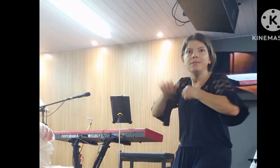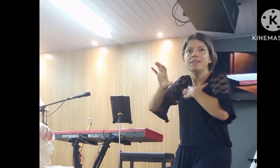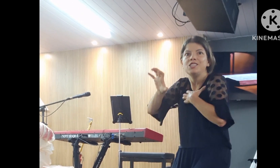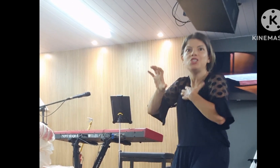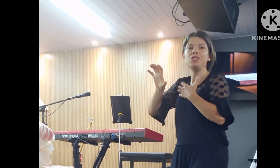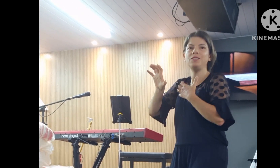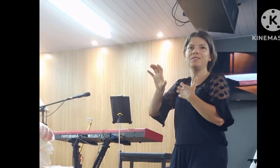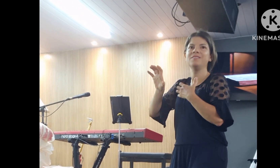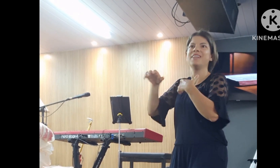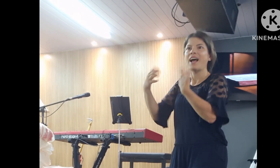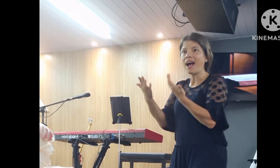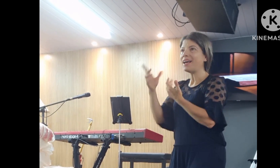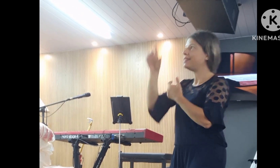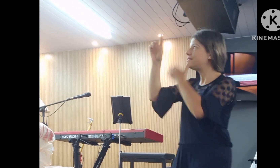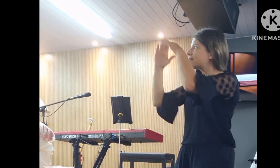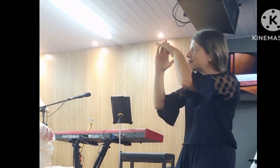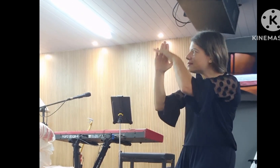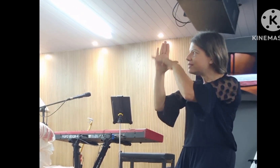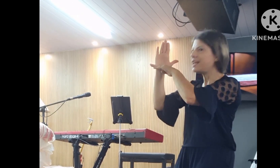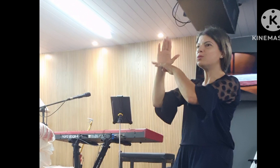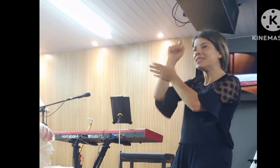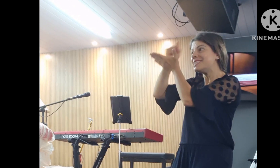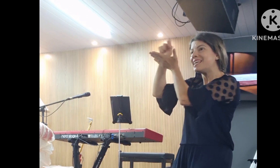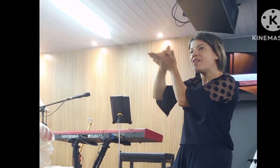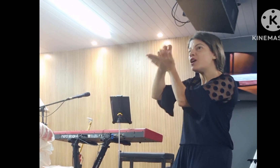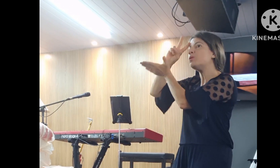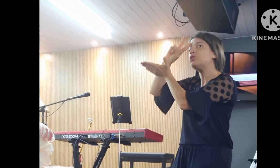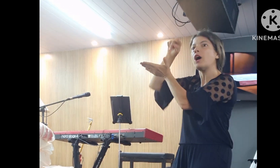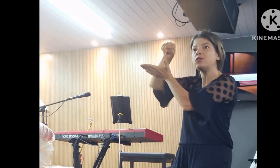Para viver o propósito de Deus.